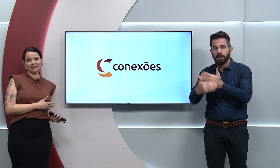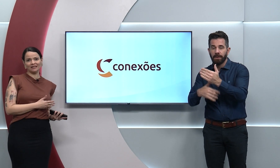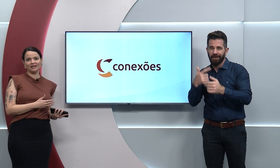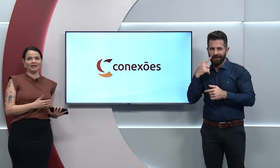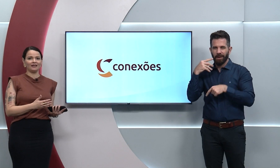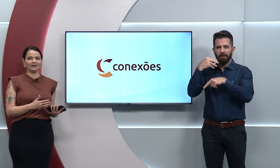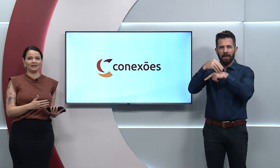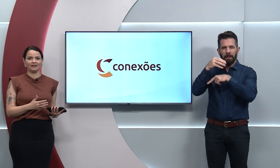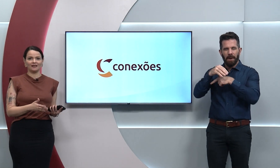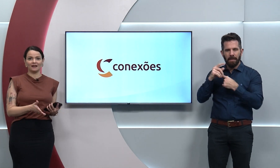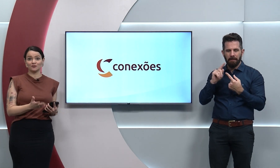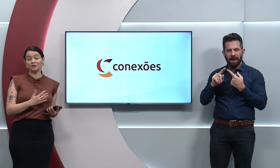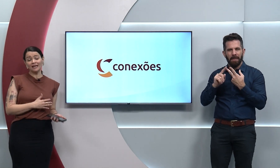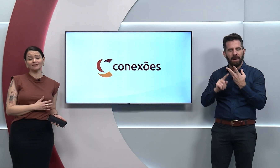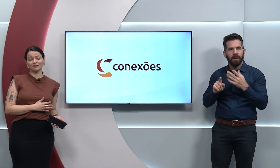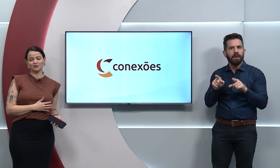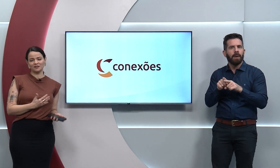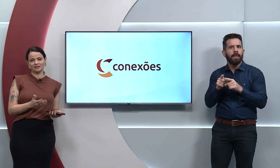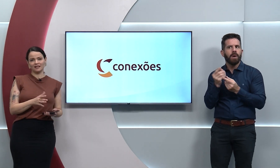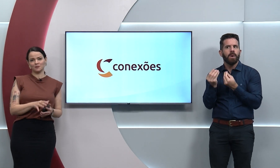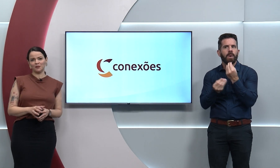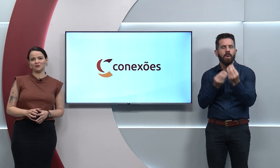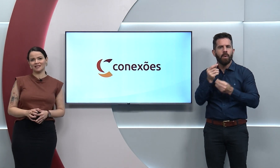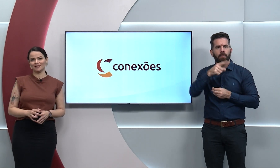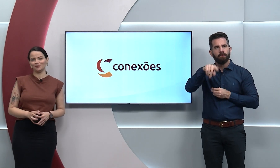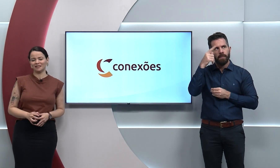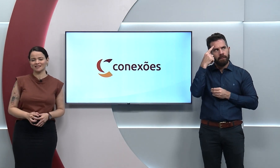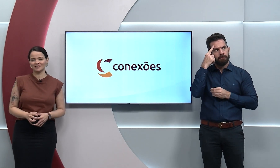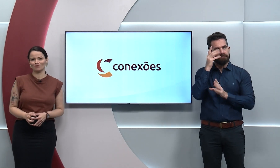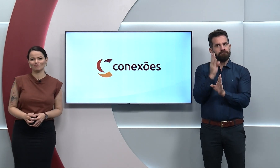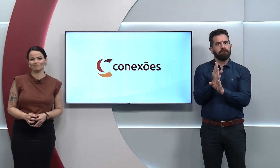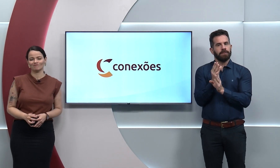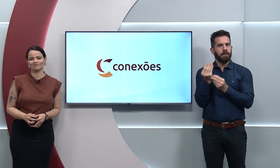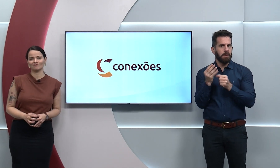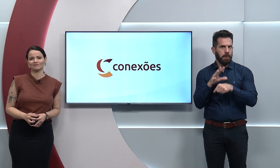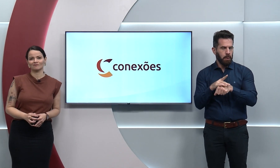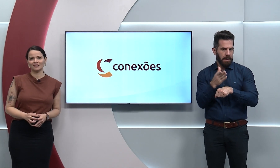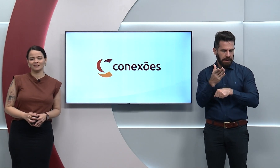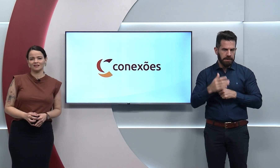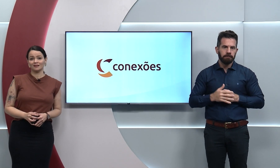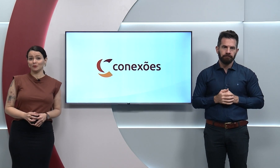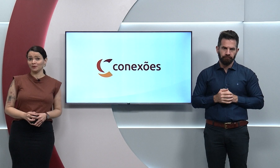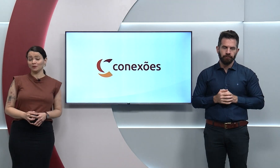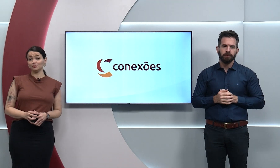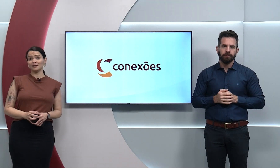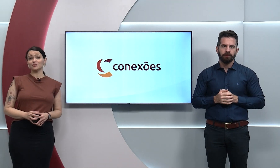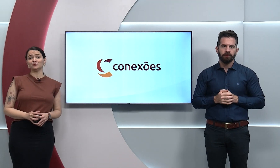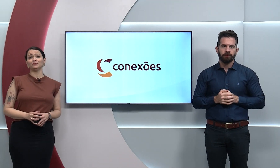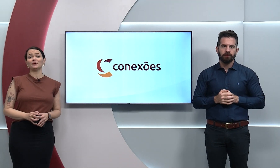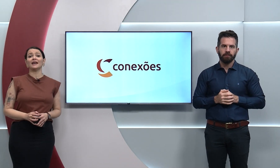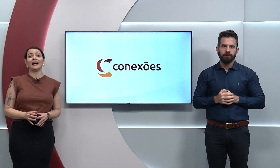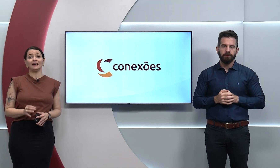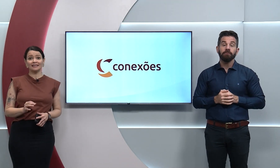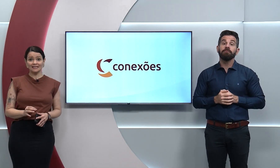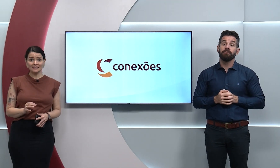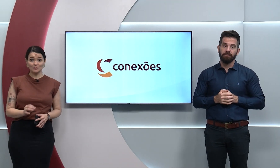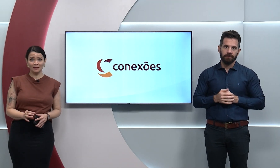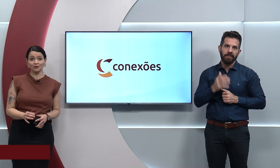e também as orientações, né, a respeito dessa doença. Bom, e quando o assunto